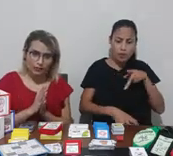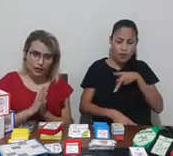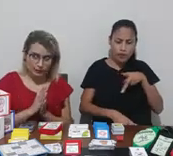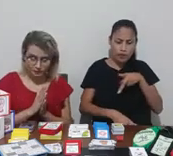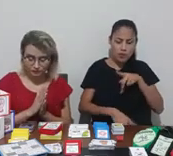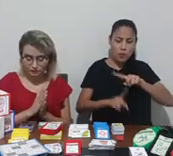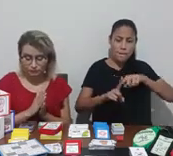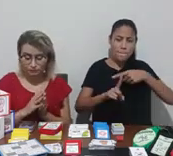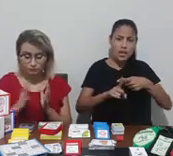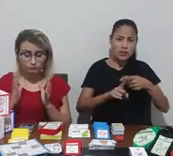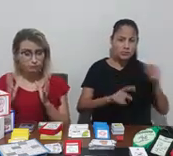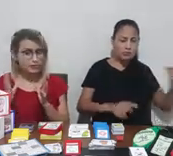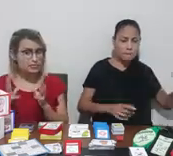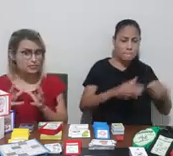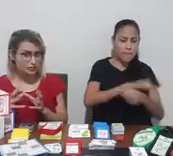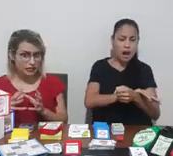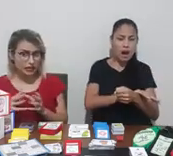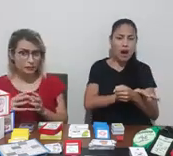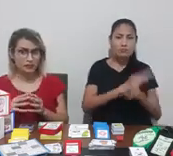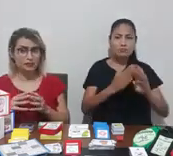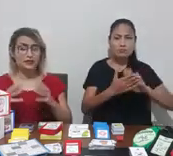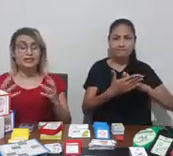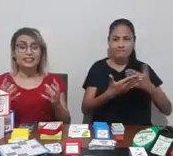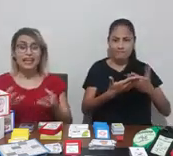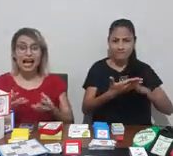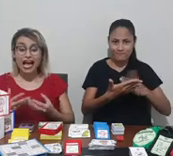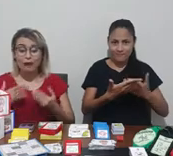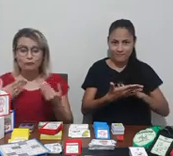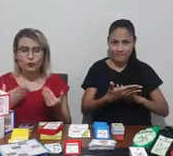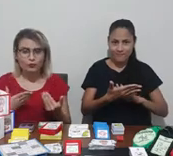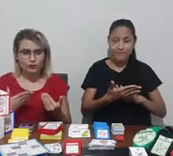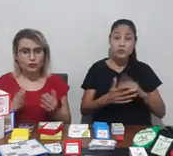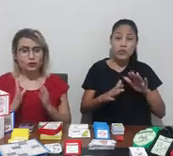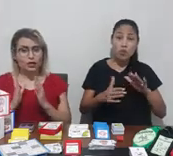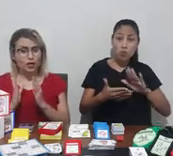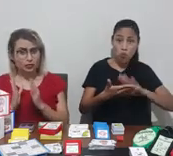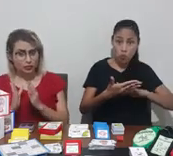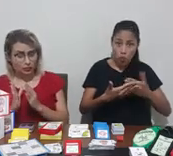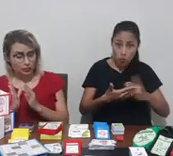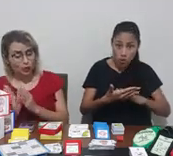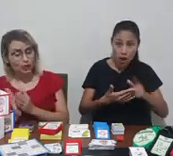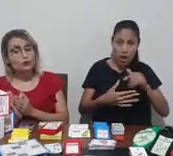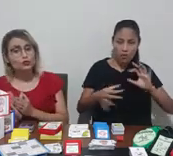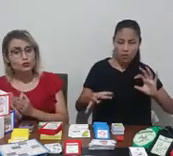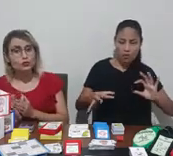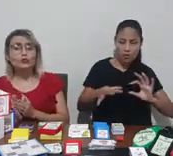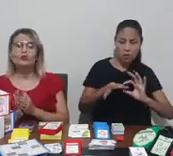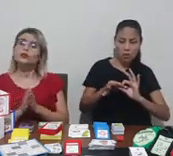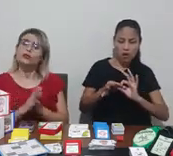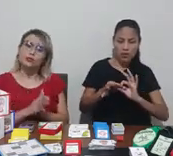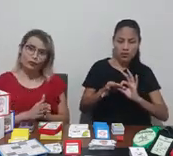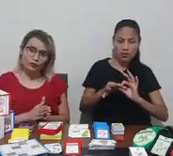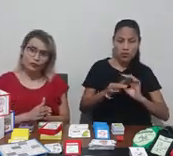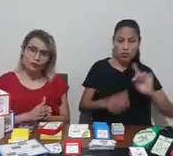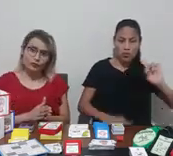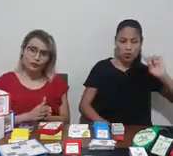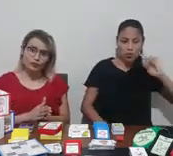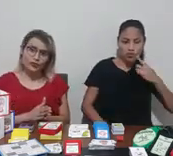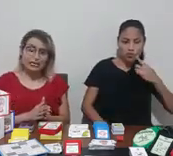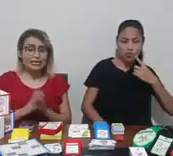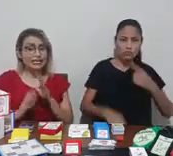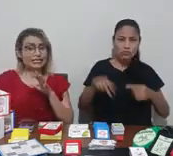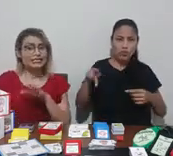sala de aula. Esse intérprete será a ponte entre o aluno surdo e o